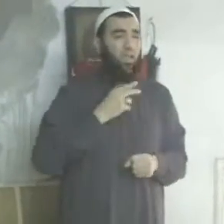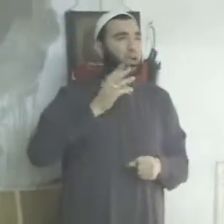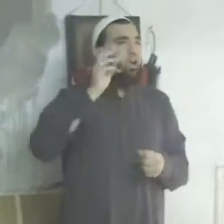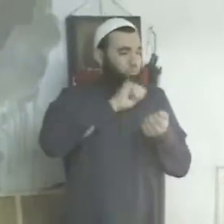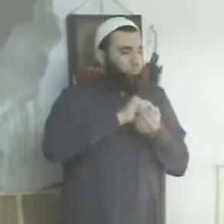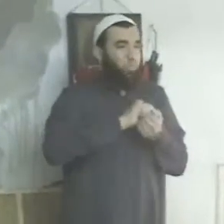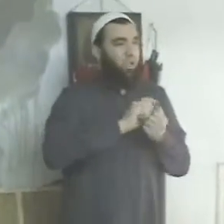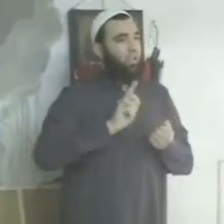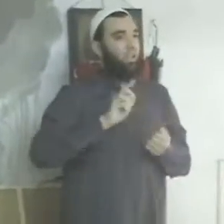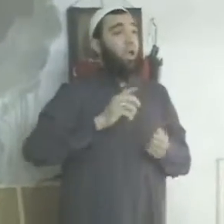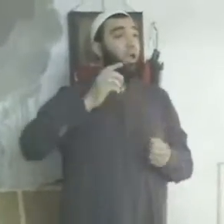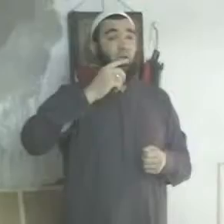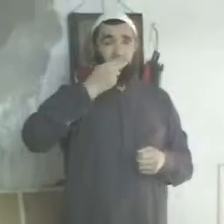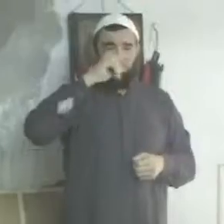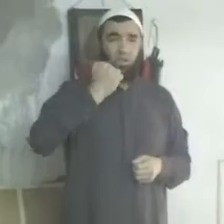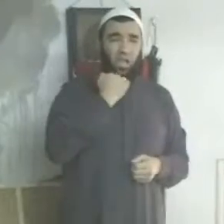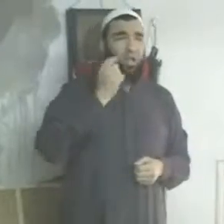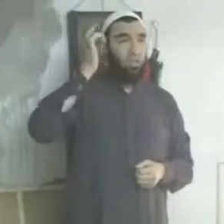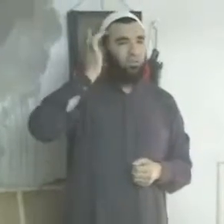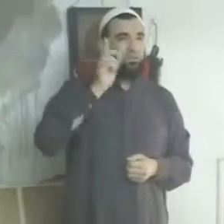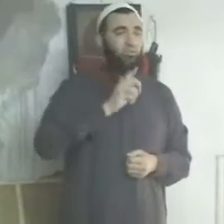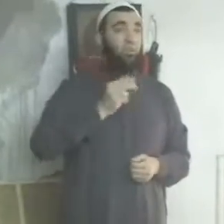لا ينسى، والديان لا